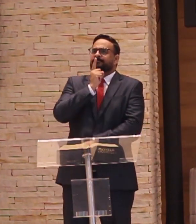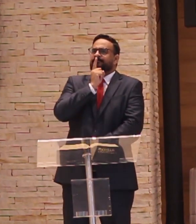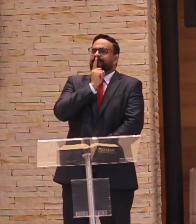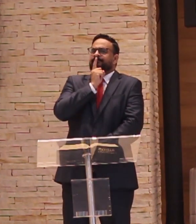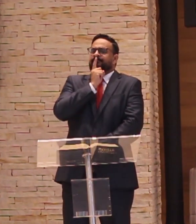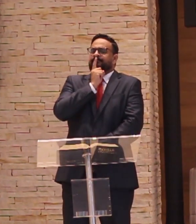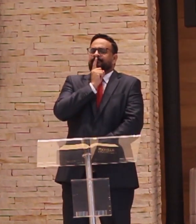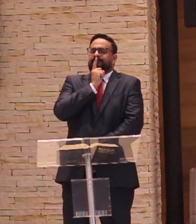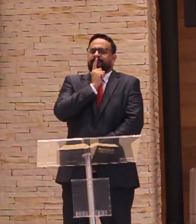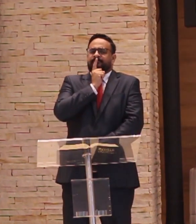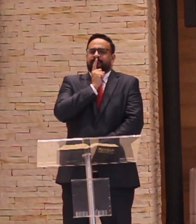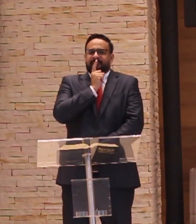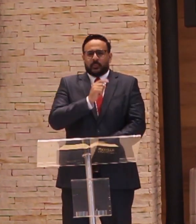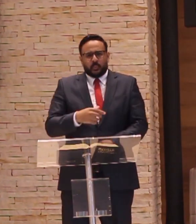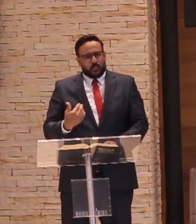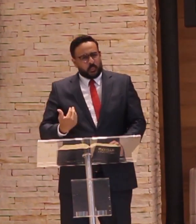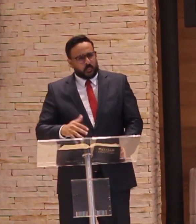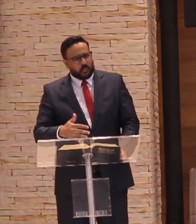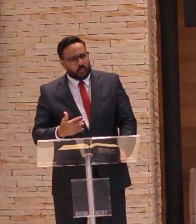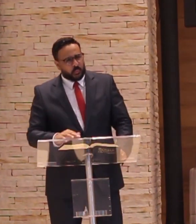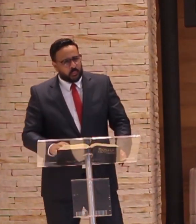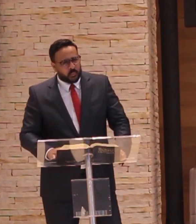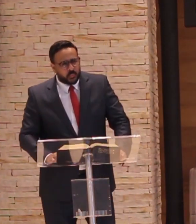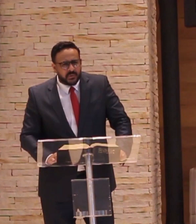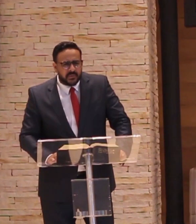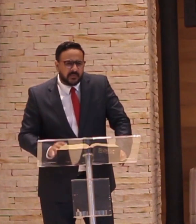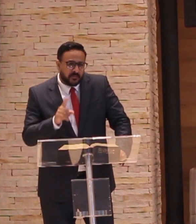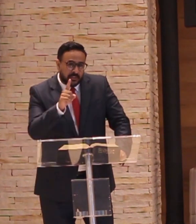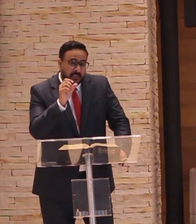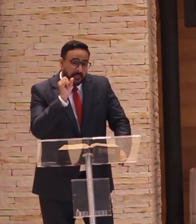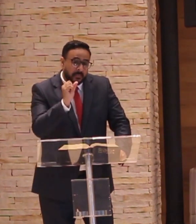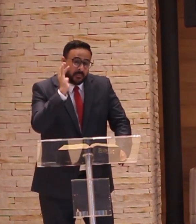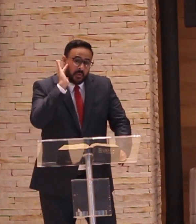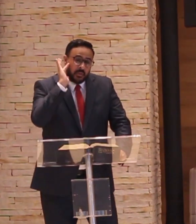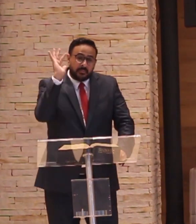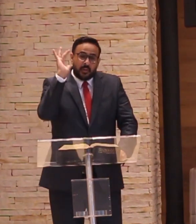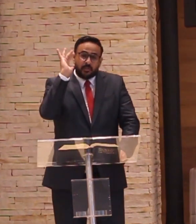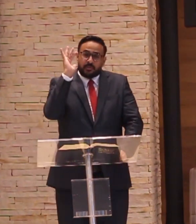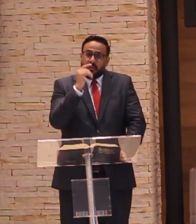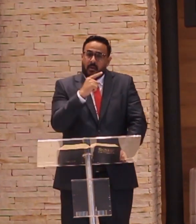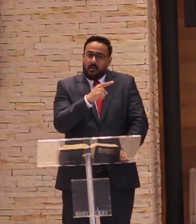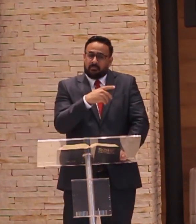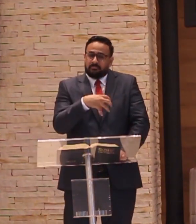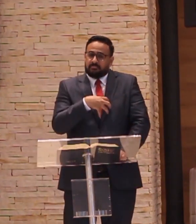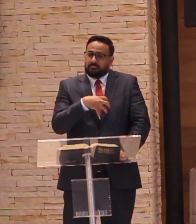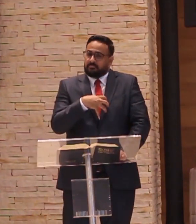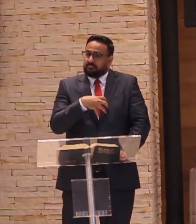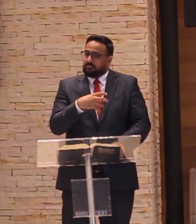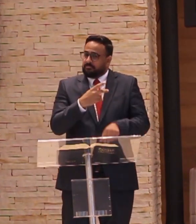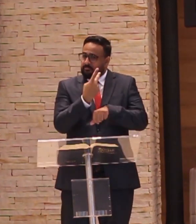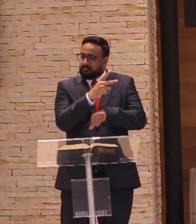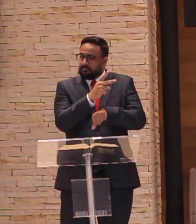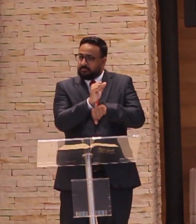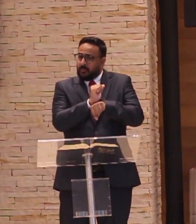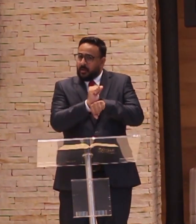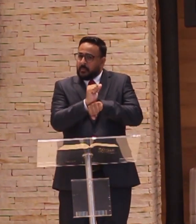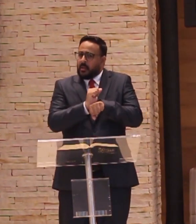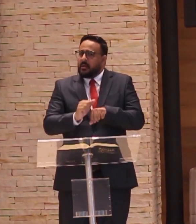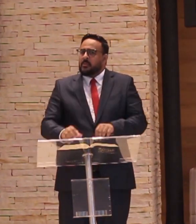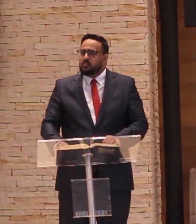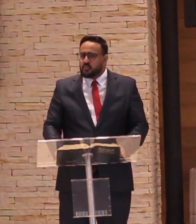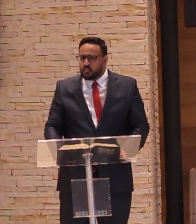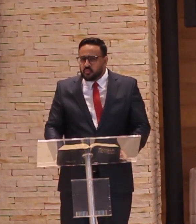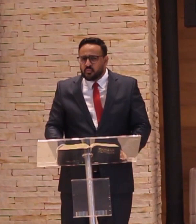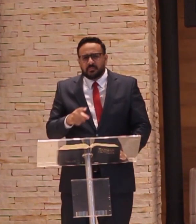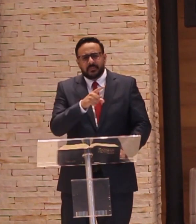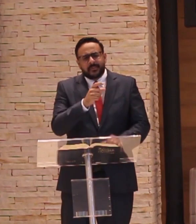Abraão, desconcertado naquele momento, ficou em silêncio. Talvez você possa